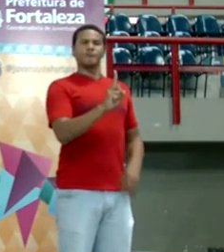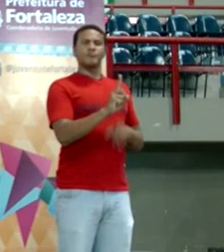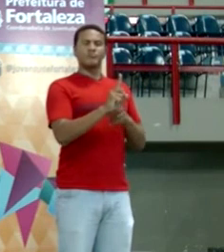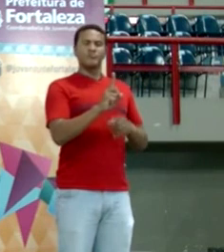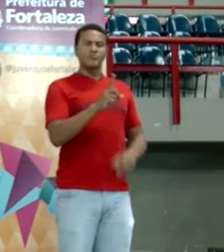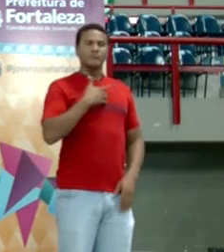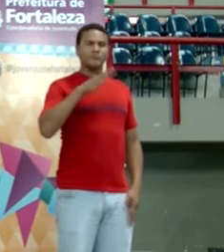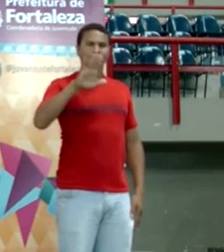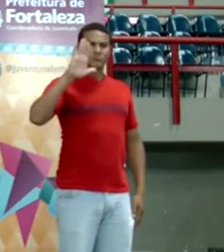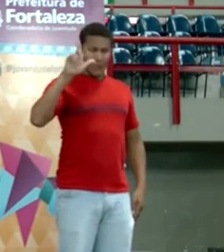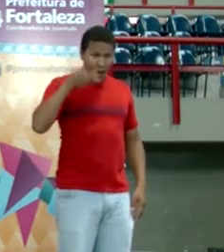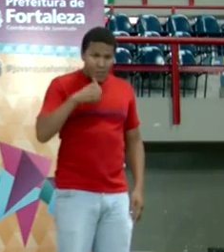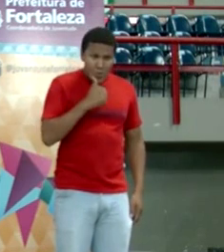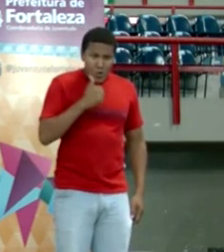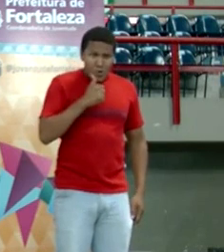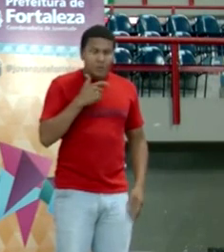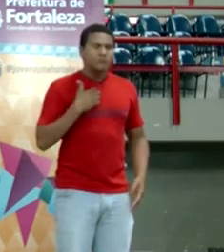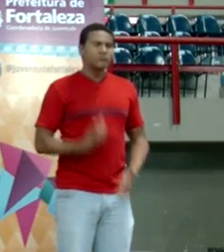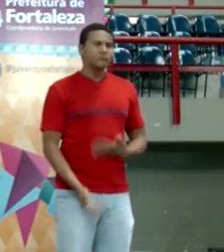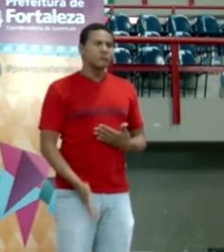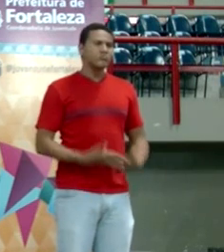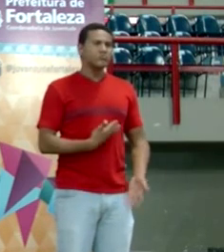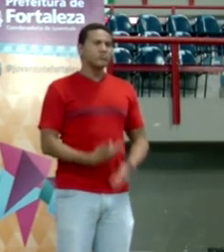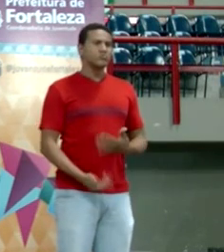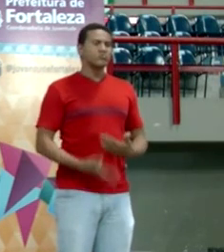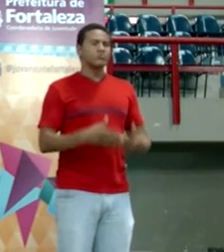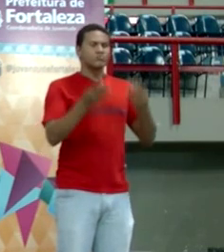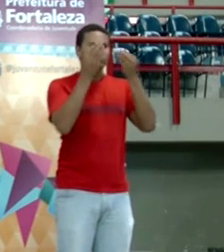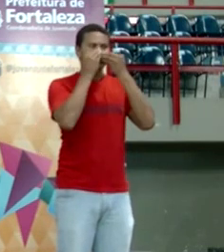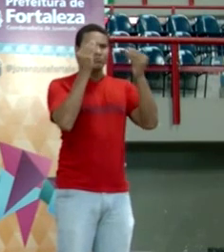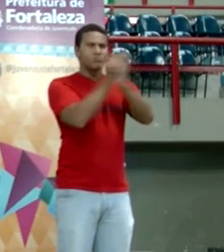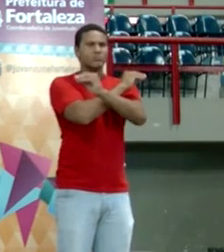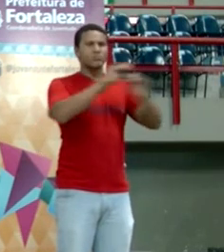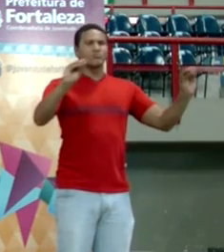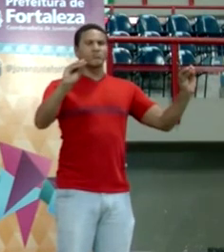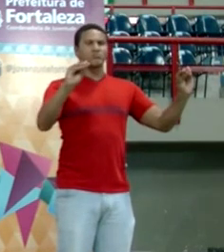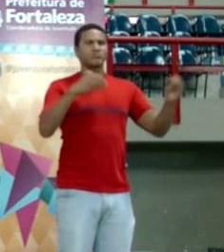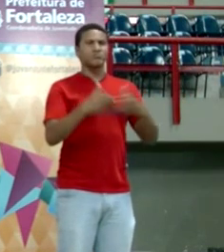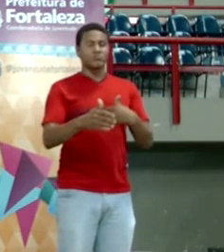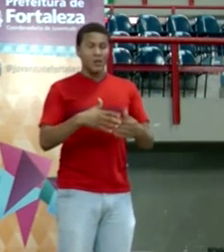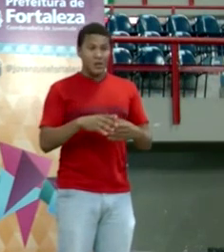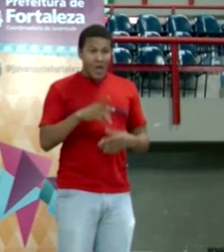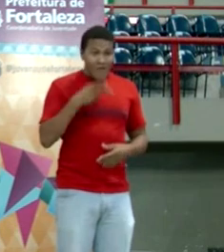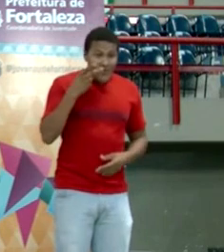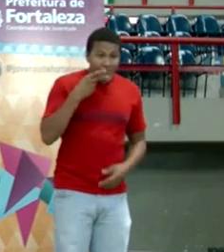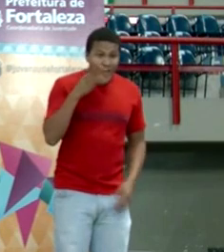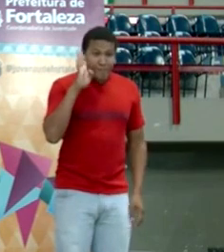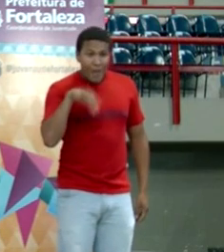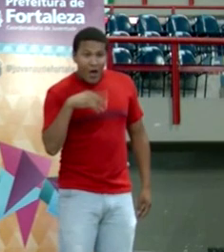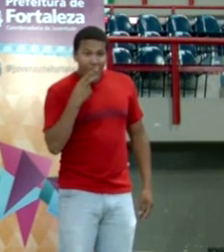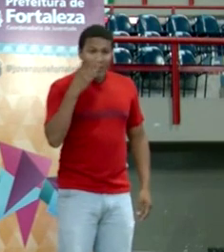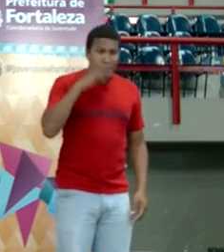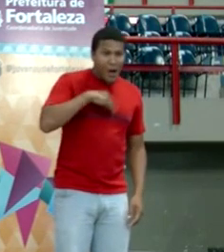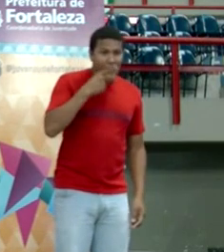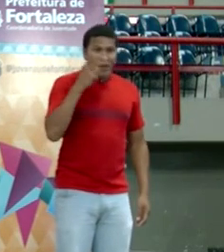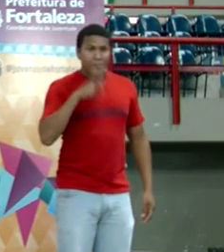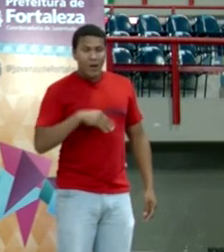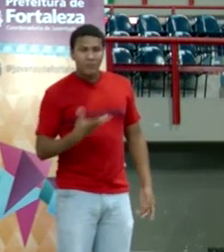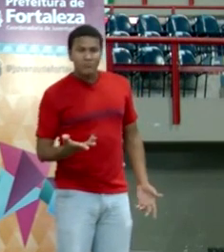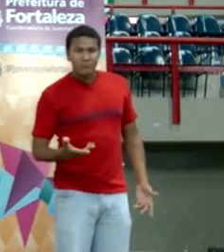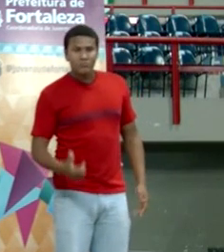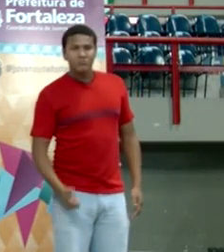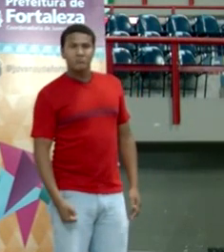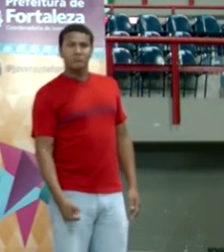A Margaret Thatcher, ela não está nem aí para a popularidade, jovem. Então, quanto mais o pessoal falava mal dela, mais ela